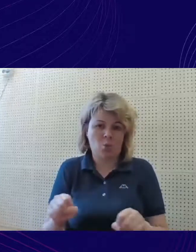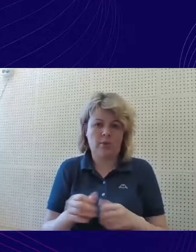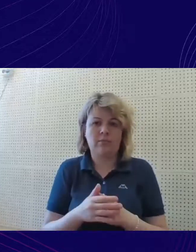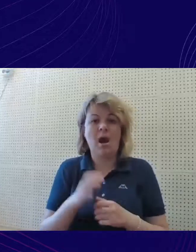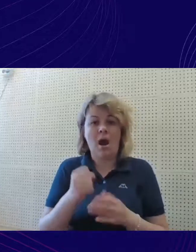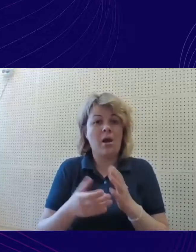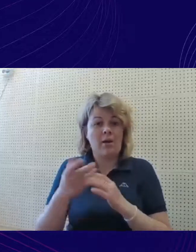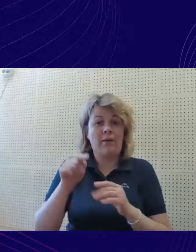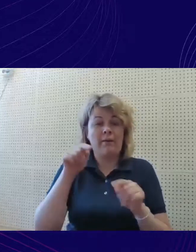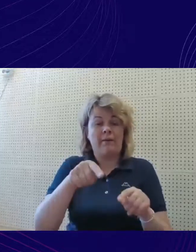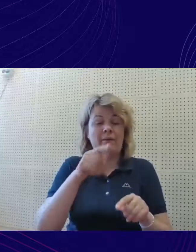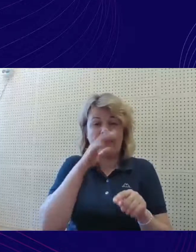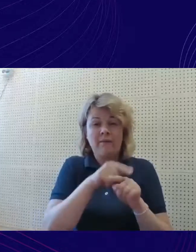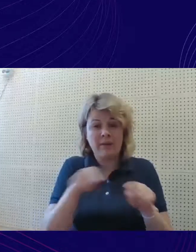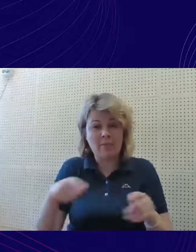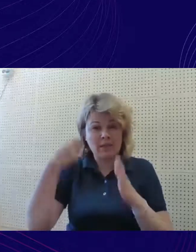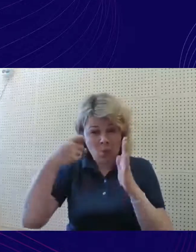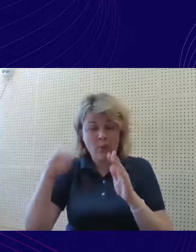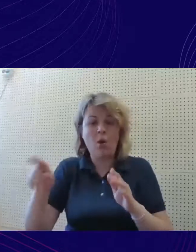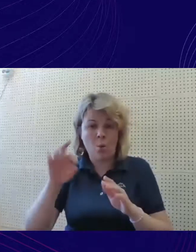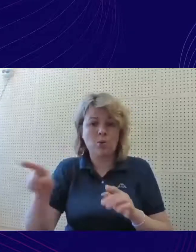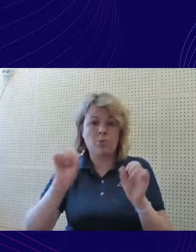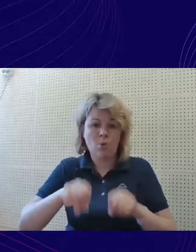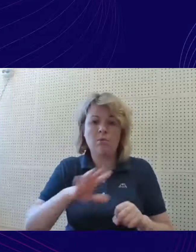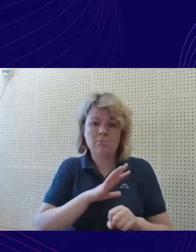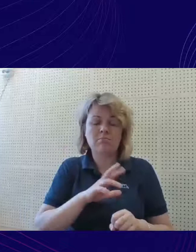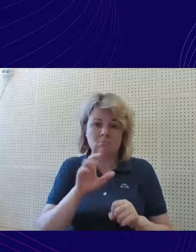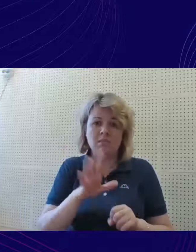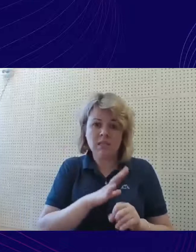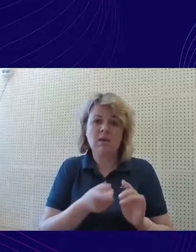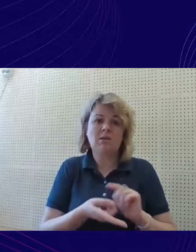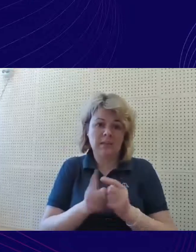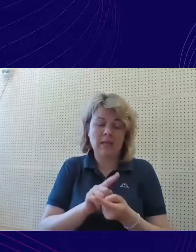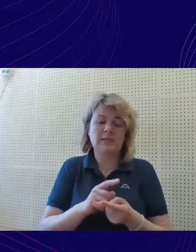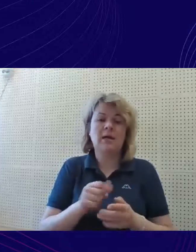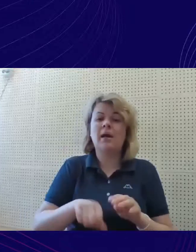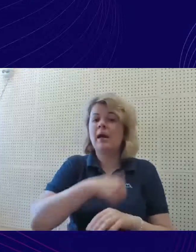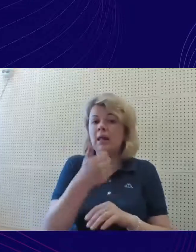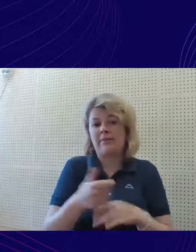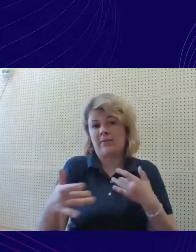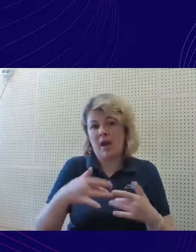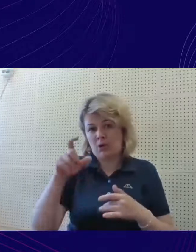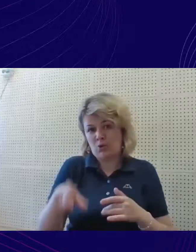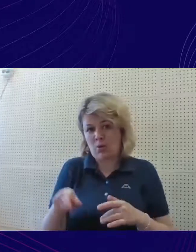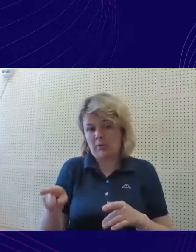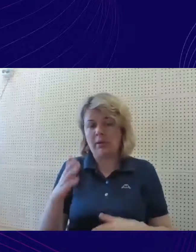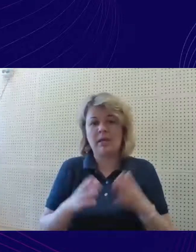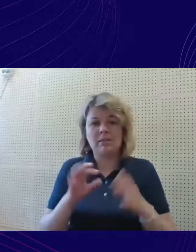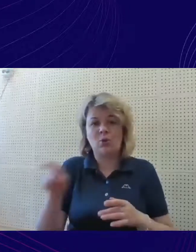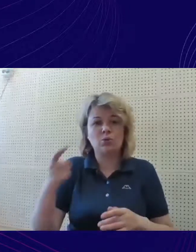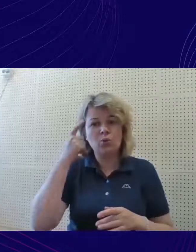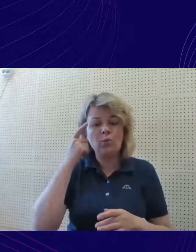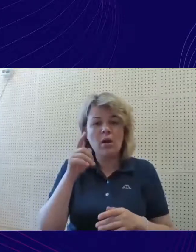мог бы стать актером на главной роли. Если бы думал о цельности проекта